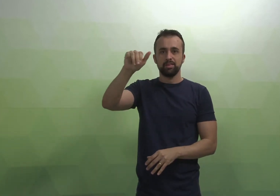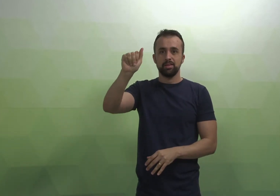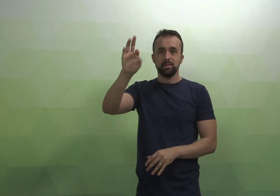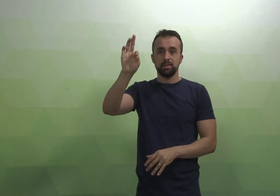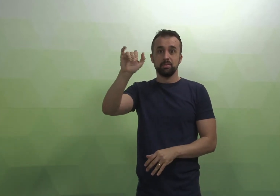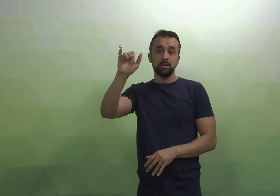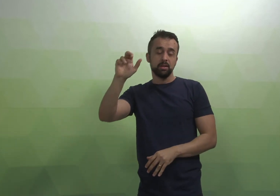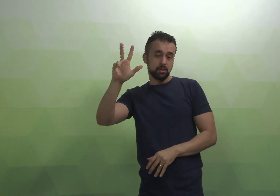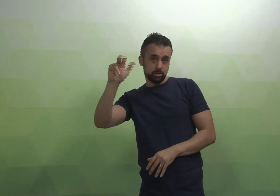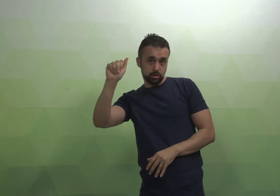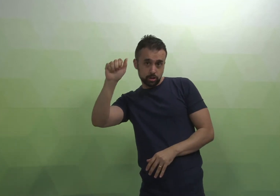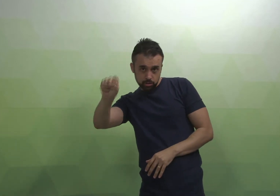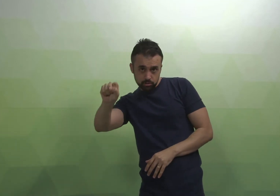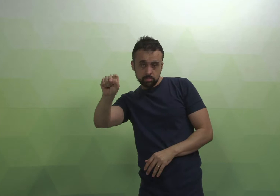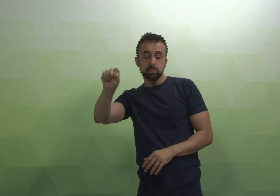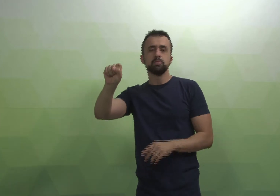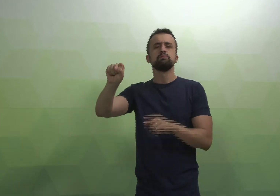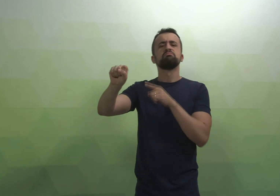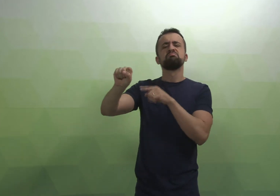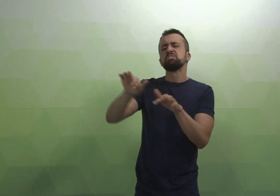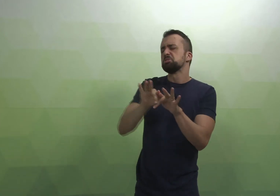Dois. No caso das sentenças